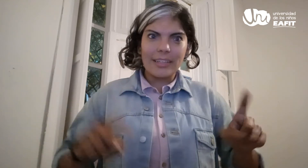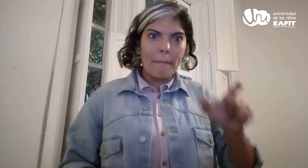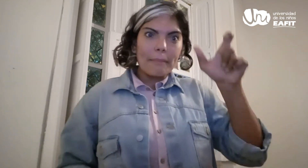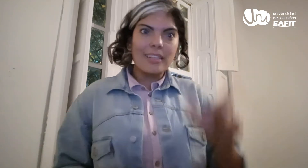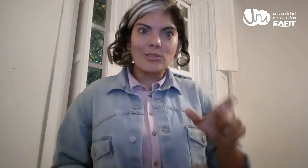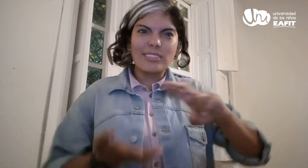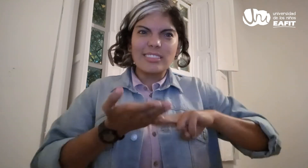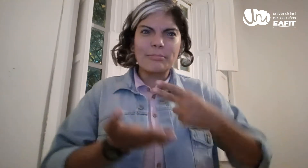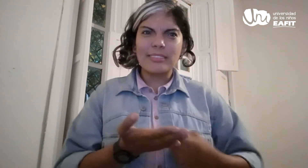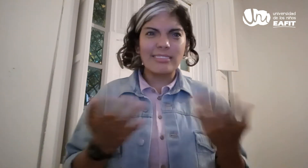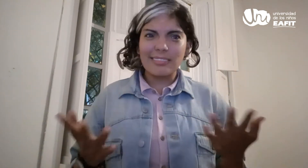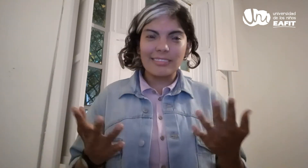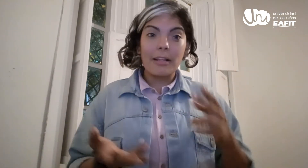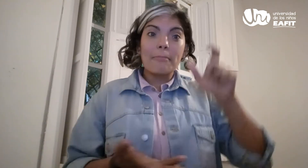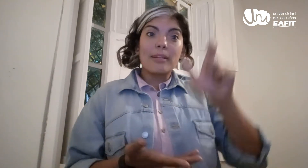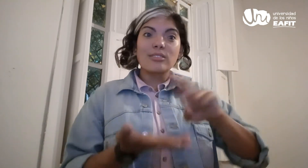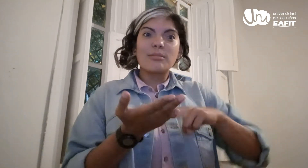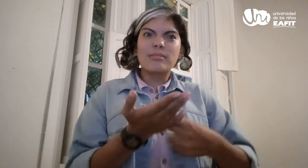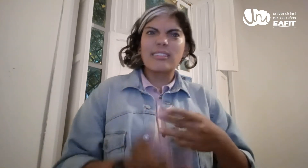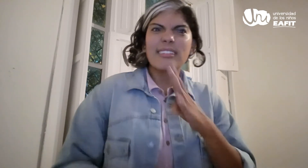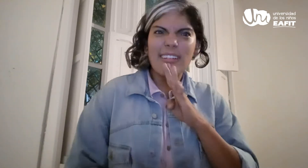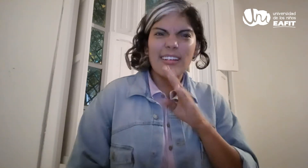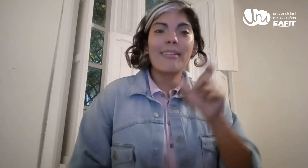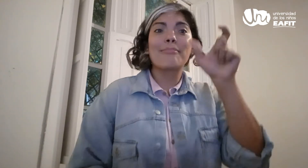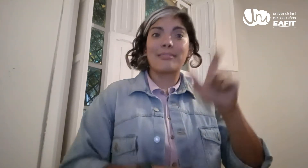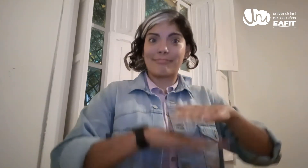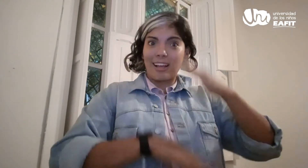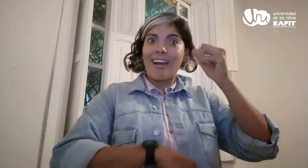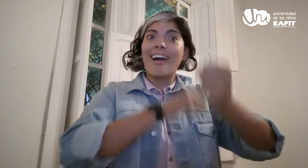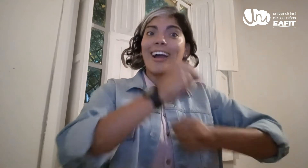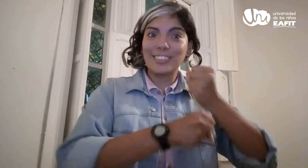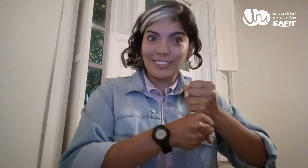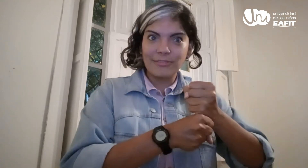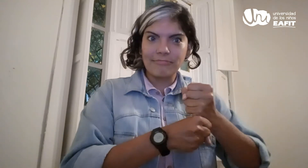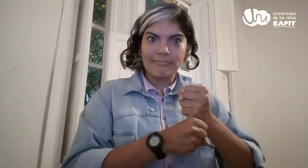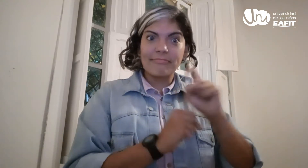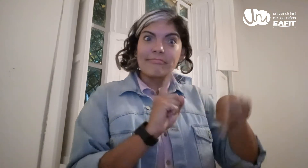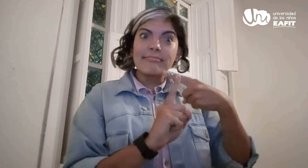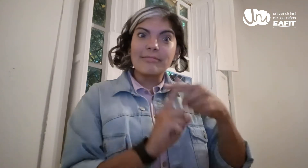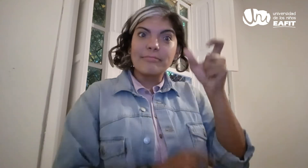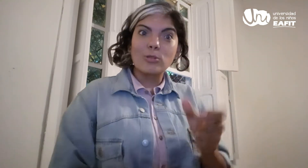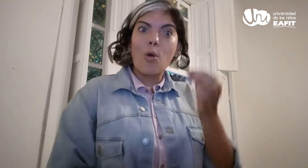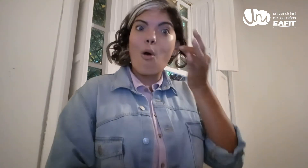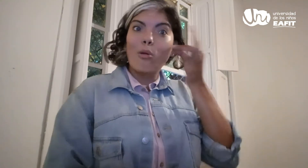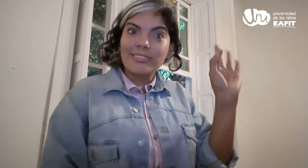Ese es el modelo de lengua y cultura. Por otro lado, un intérprete es una persona oyente mayor de